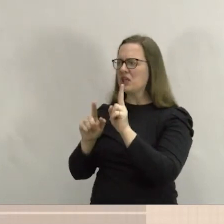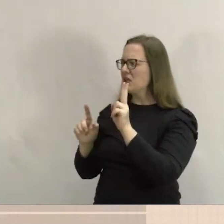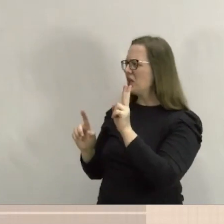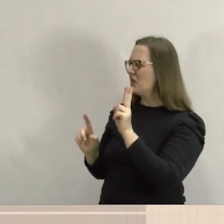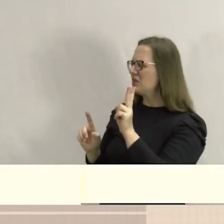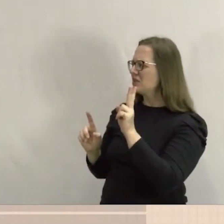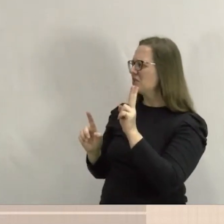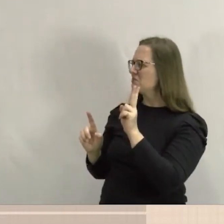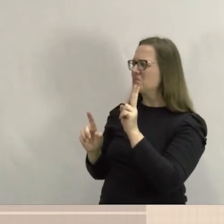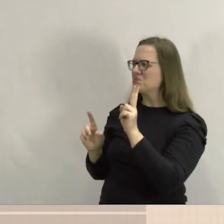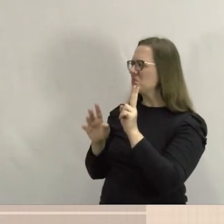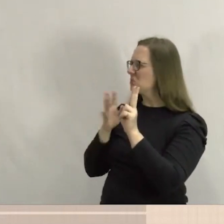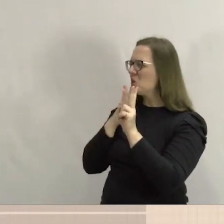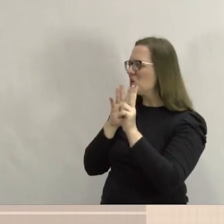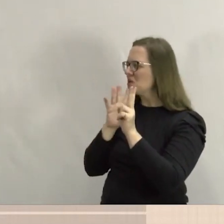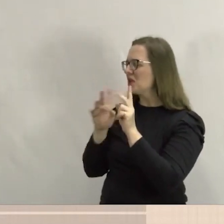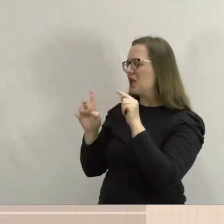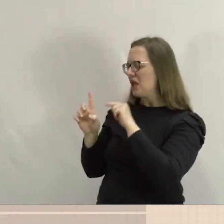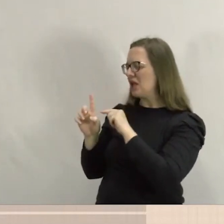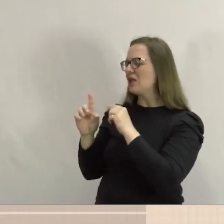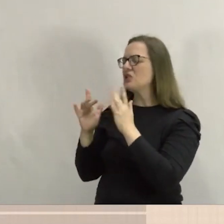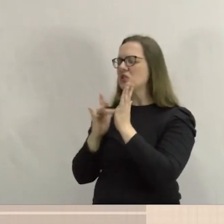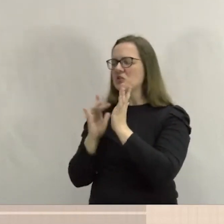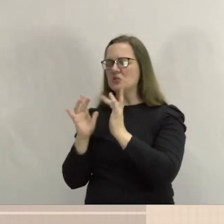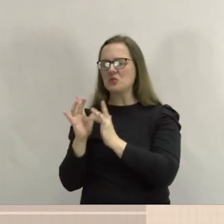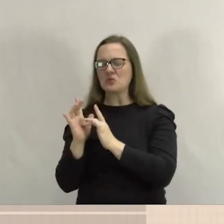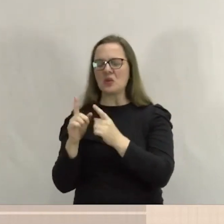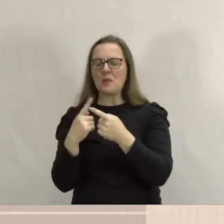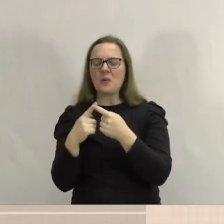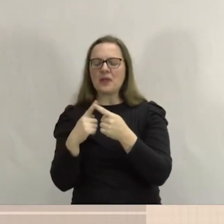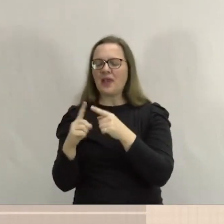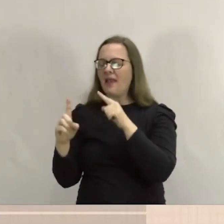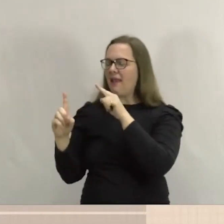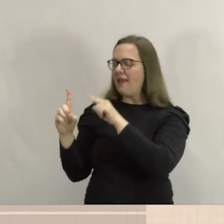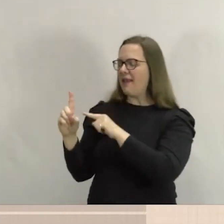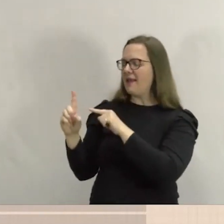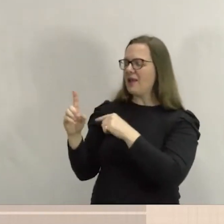transfigurado, tomado um corpo de ressurreição.